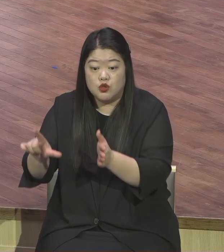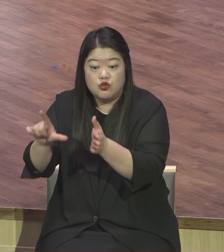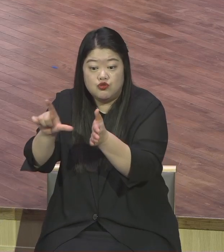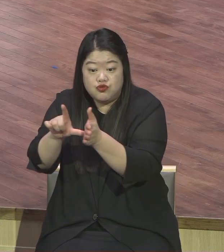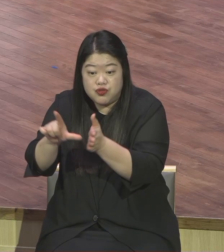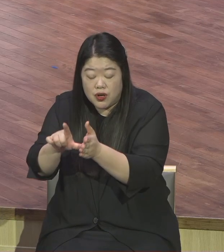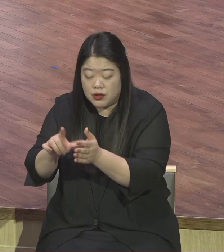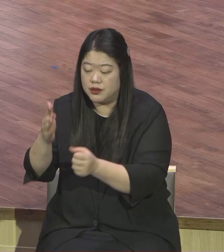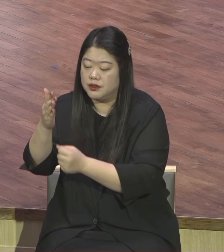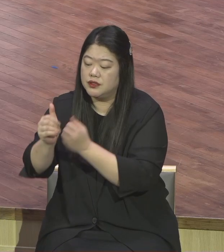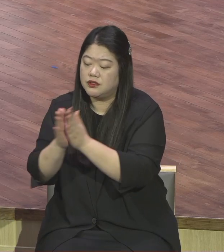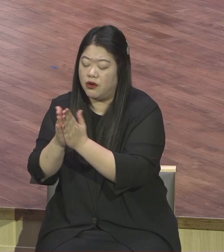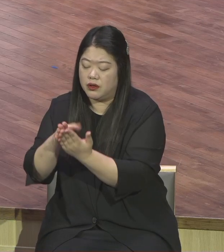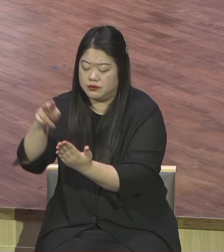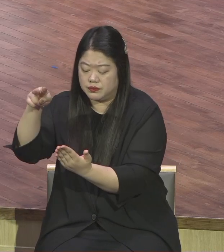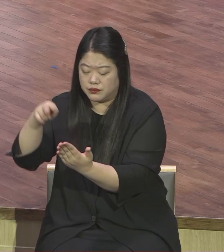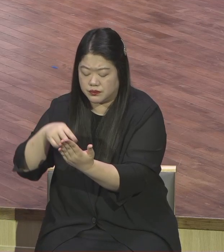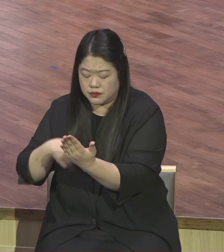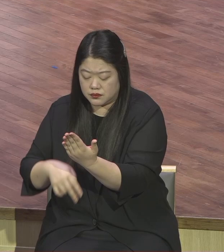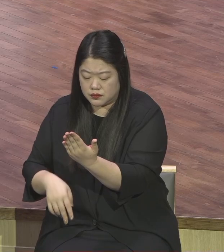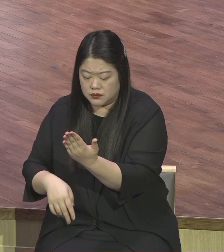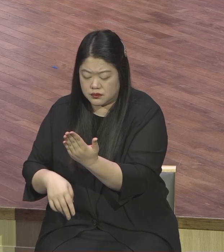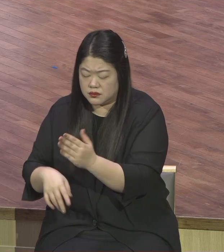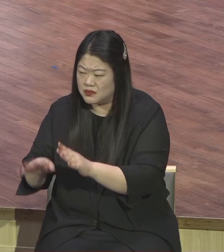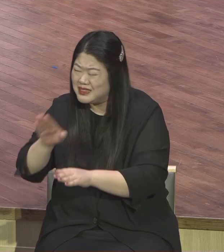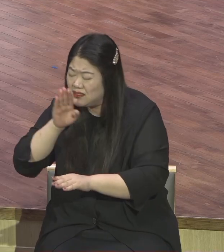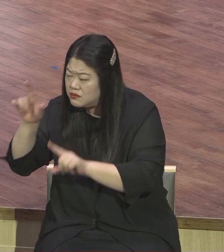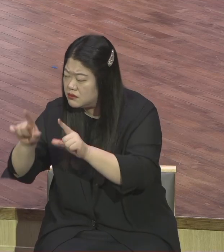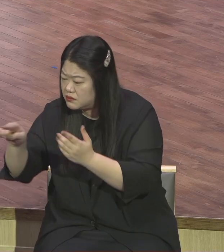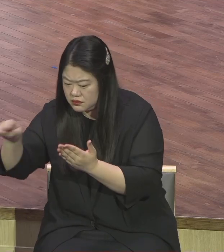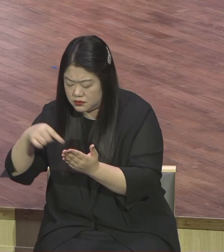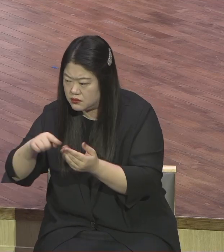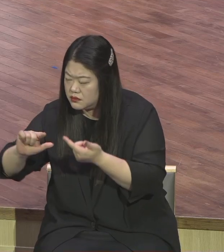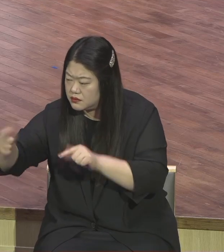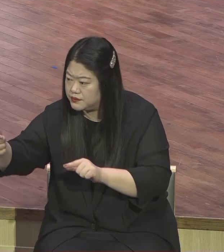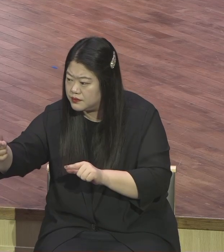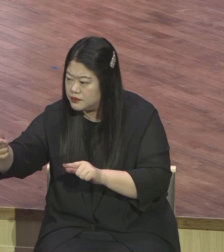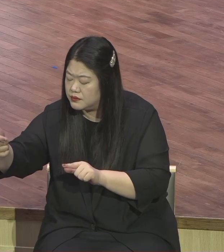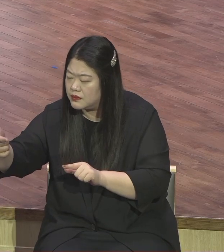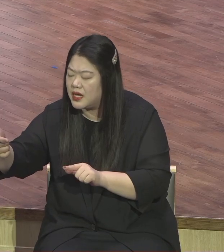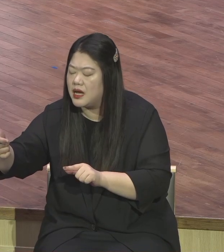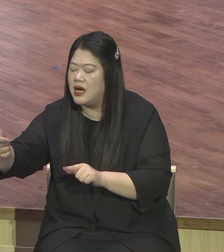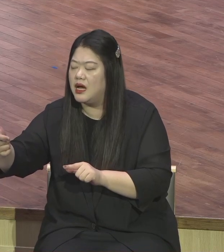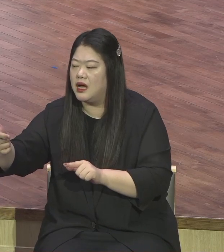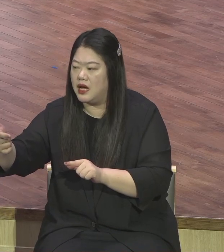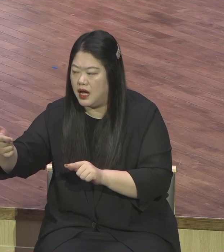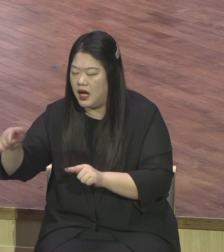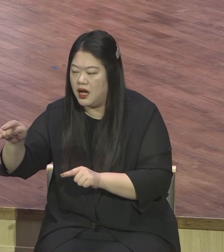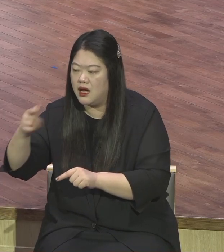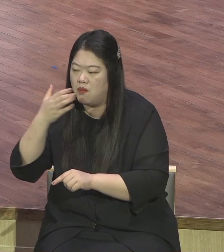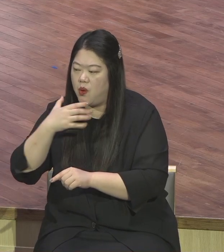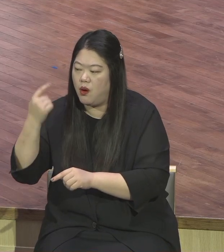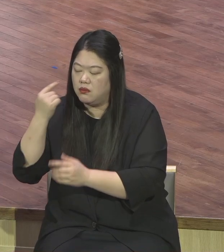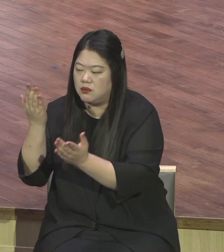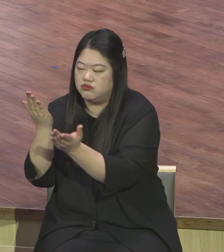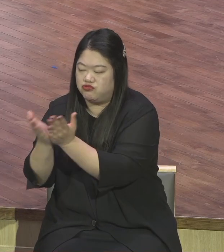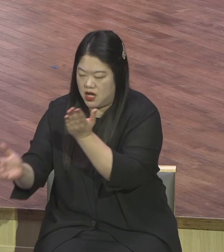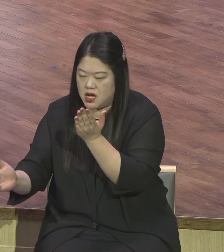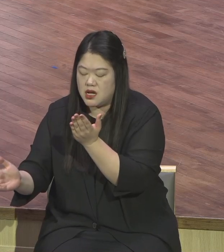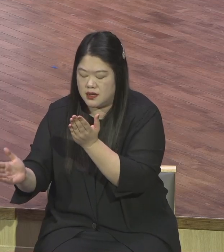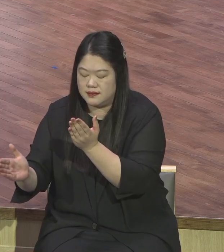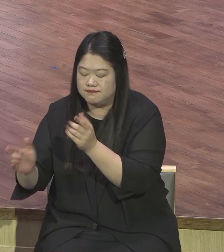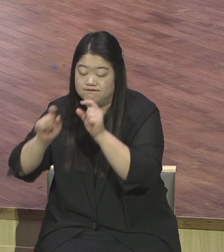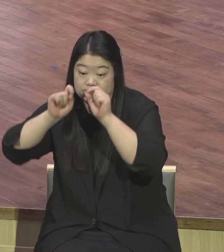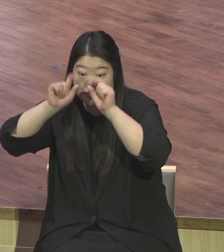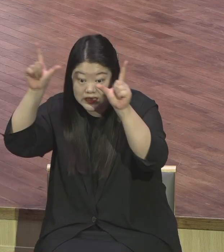묵상하고 선포하기를 시작했어요. 그래서 마틴 루터는 심지어 자신은